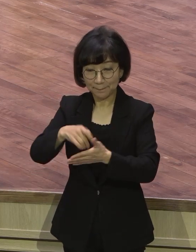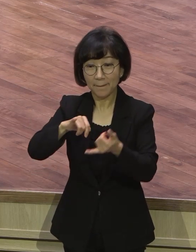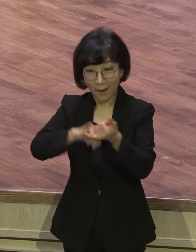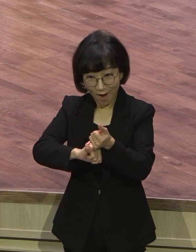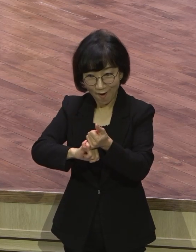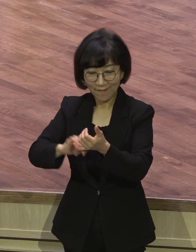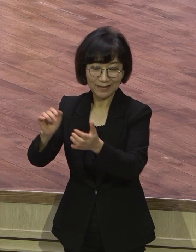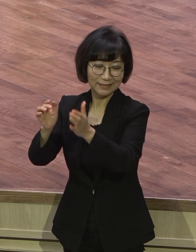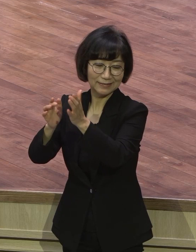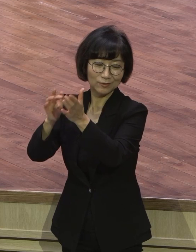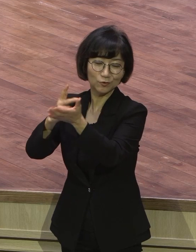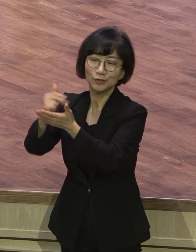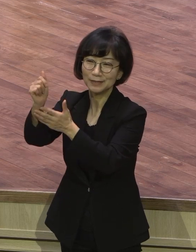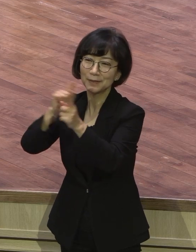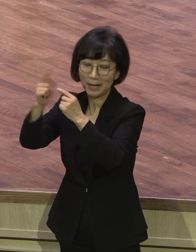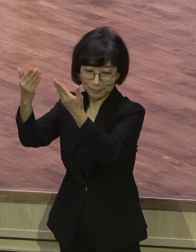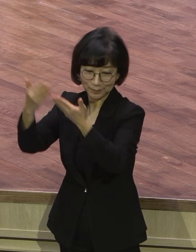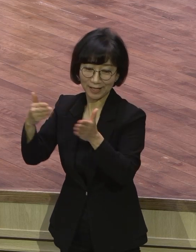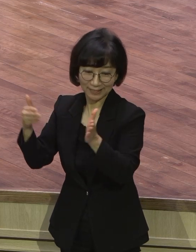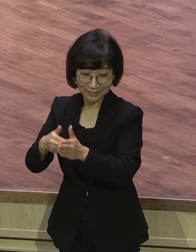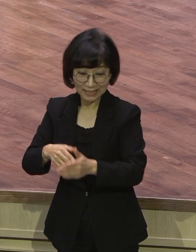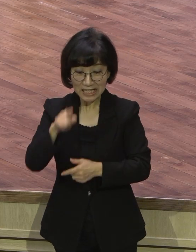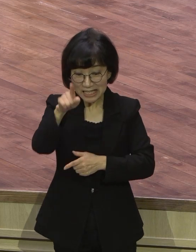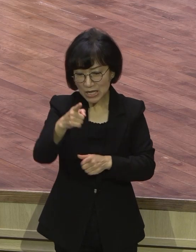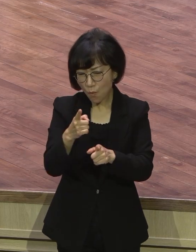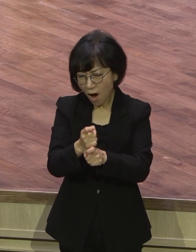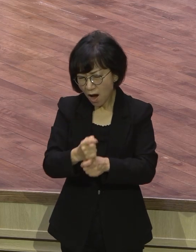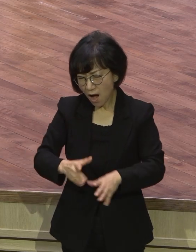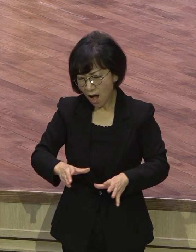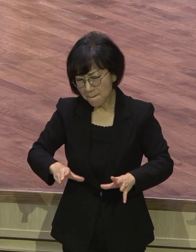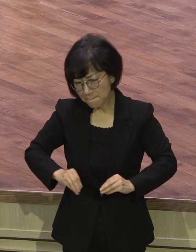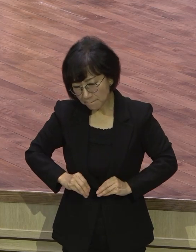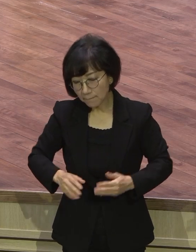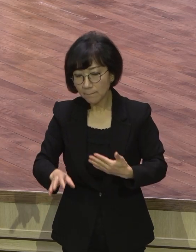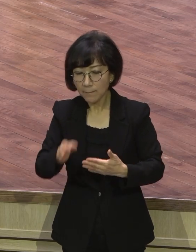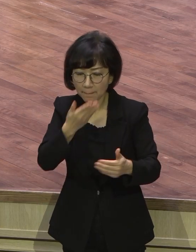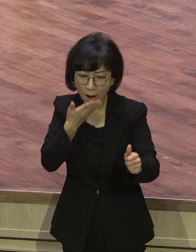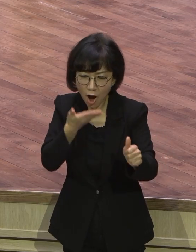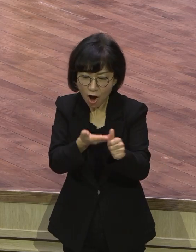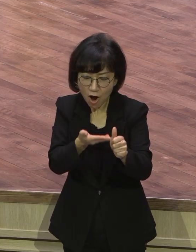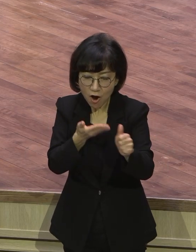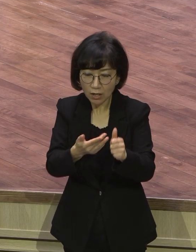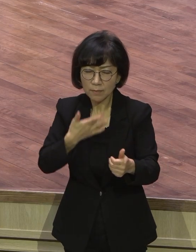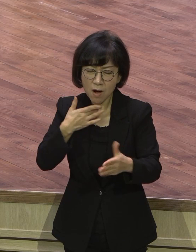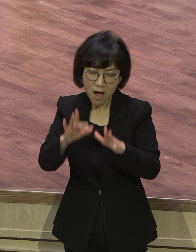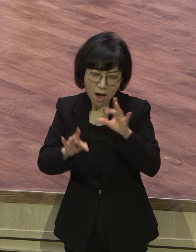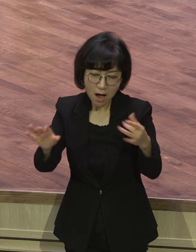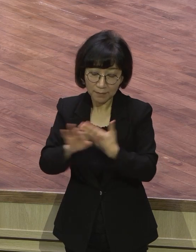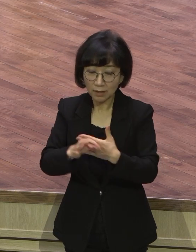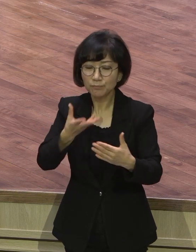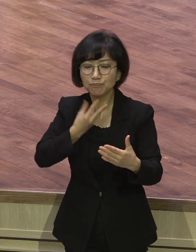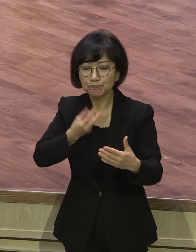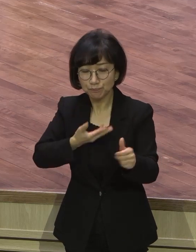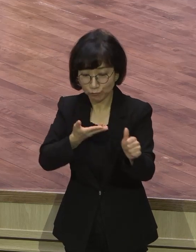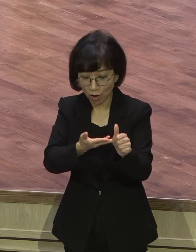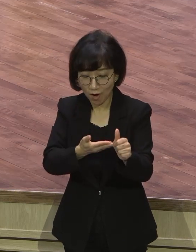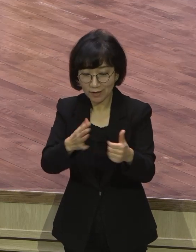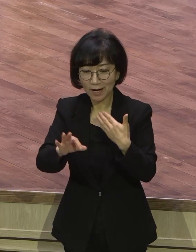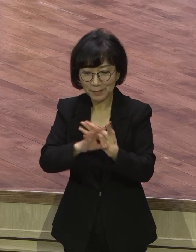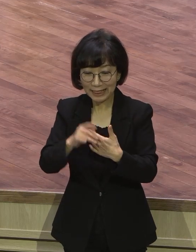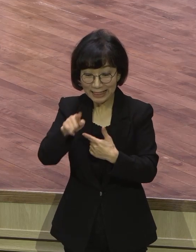주께서 말씀하시니라. 내 원수가 줄이거든 먹이고 목마르거든 마시게 하라. 그리함으로